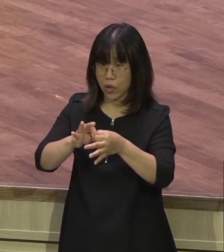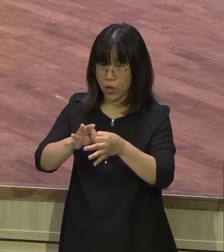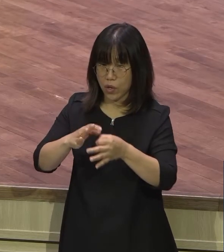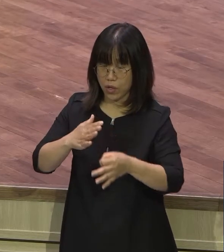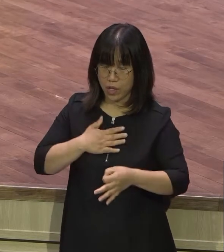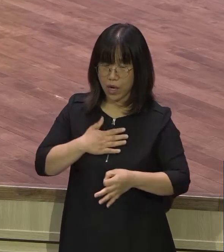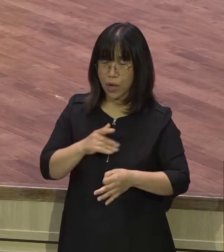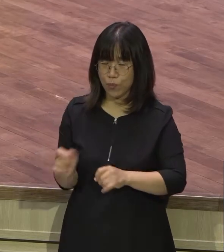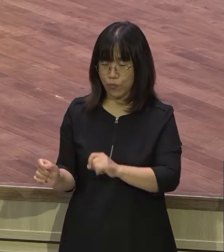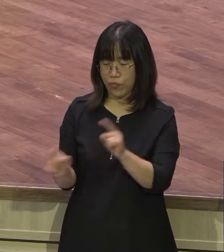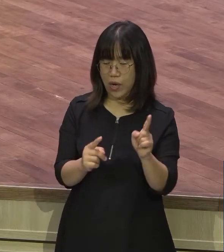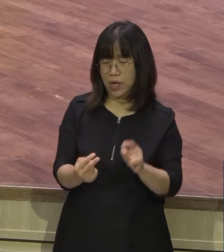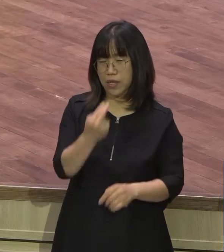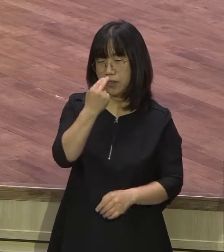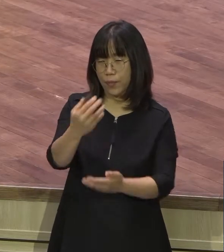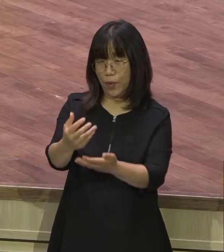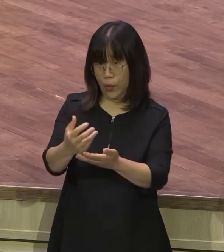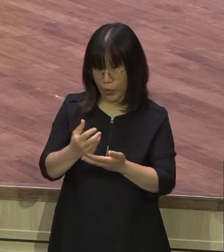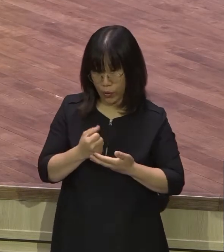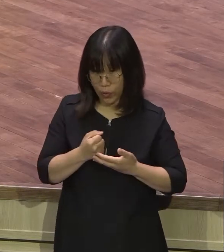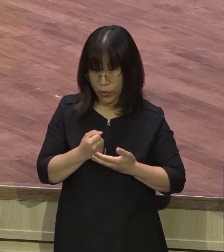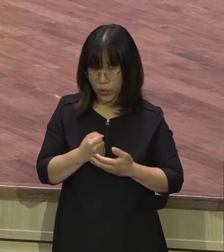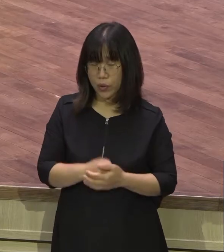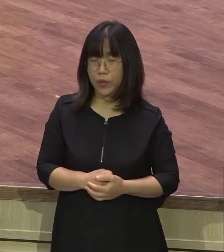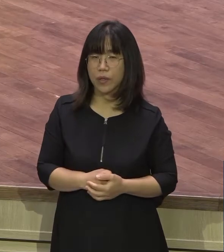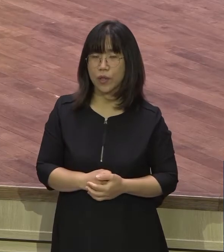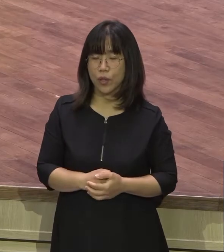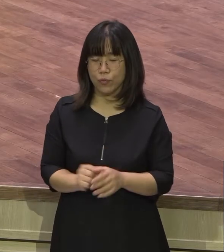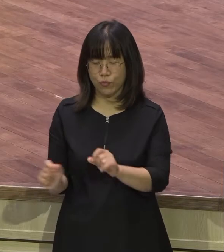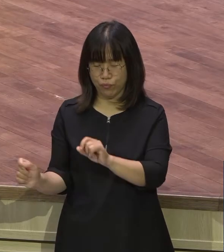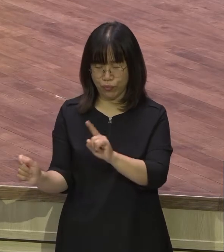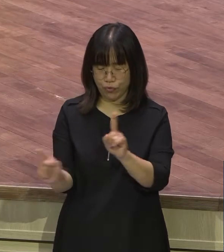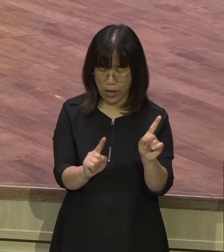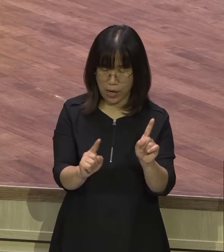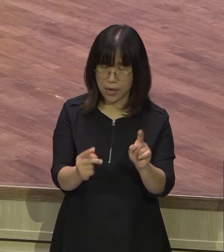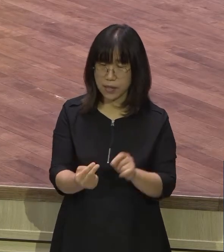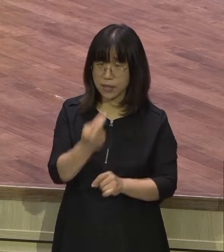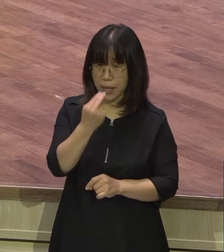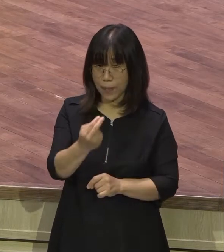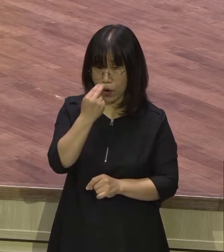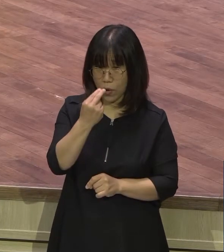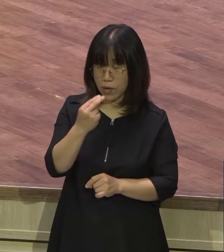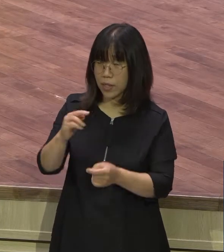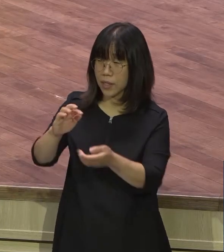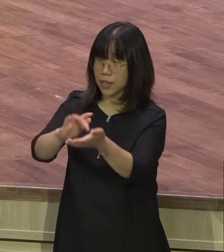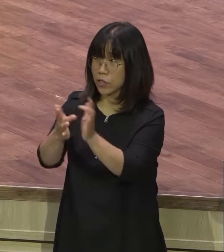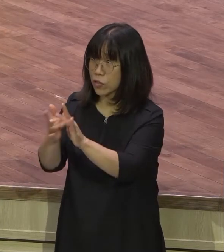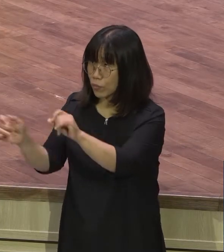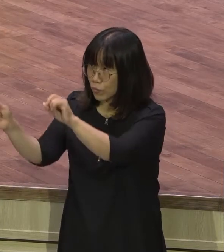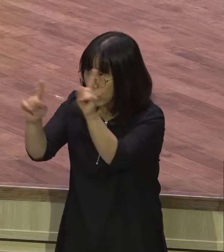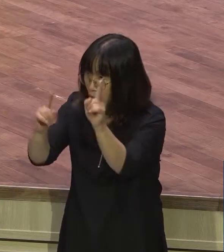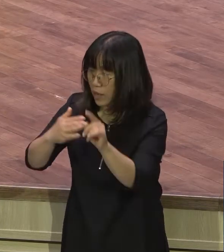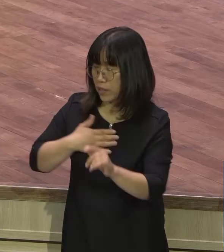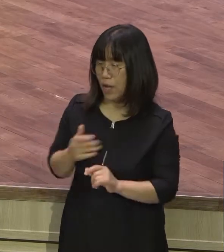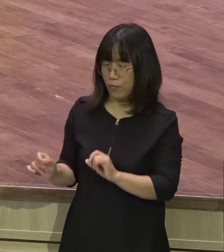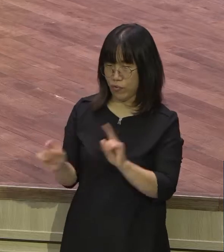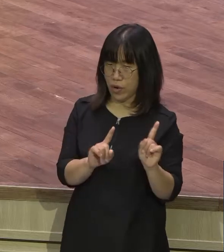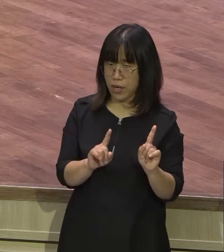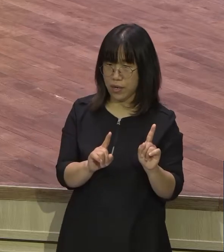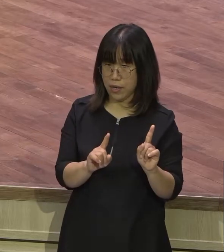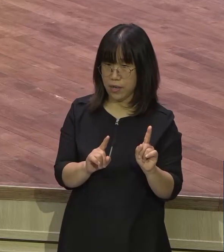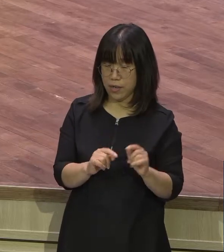부활생명 얻었어요 부활생명 예수 부활이 나의 부활이에요 예수님 예수님이